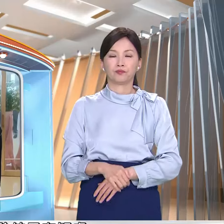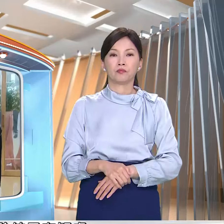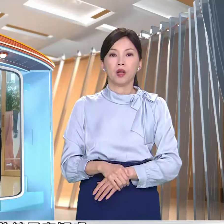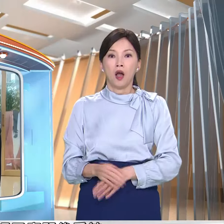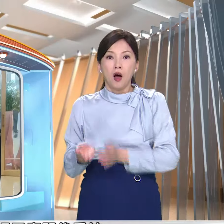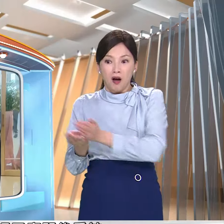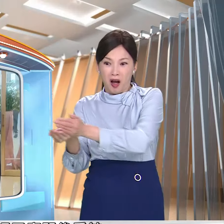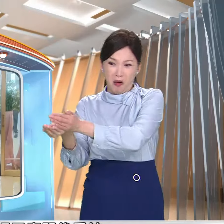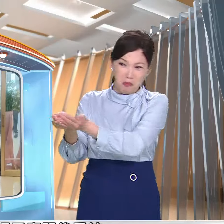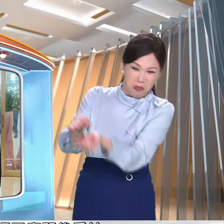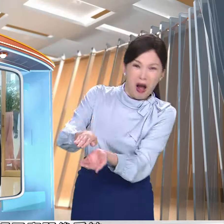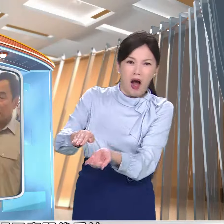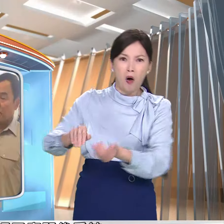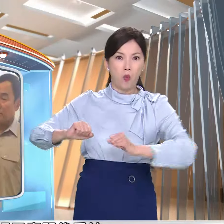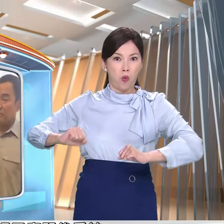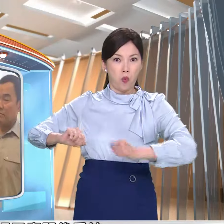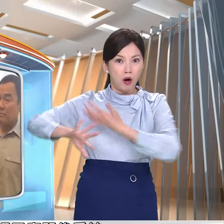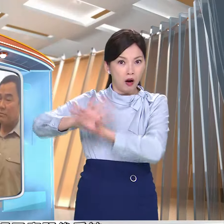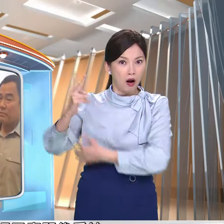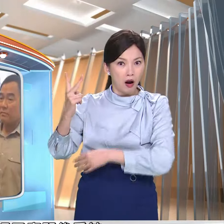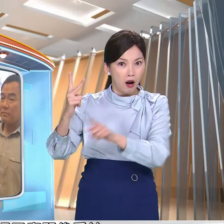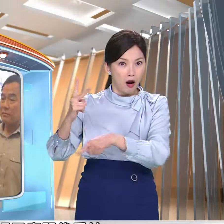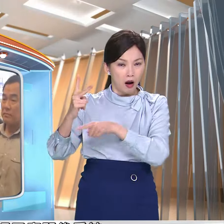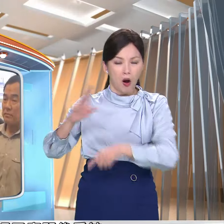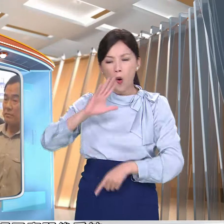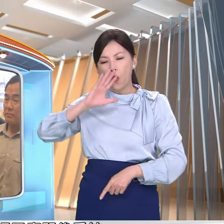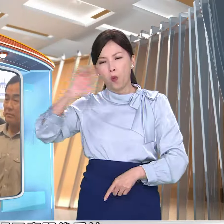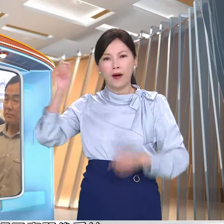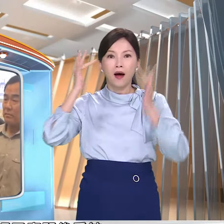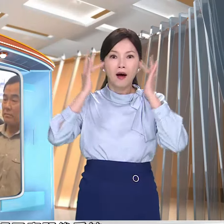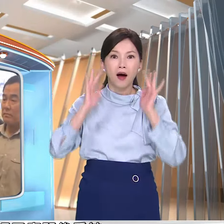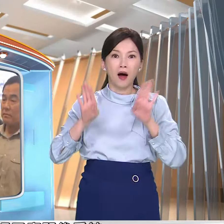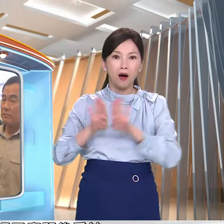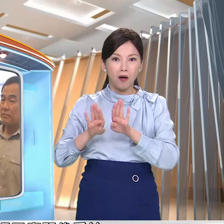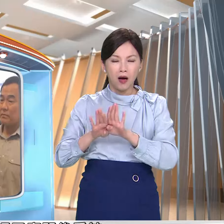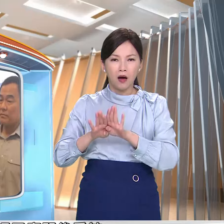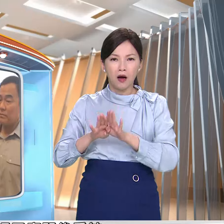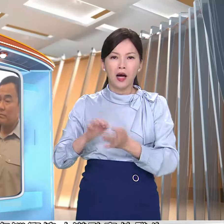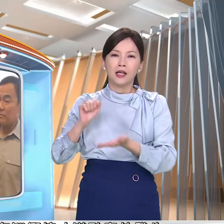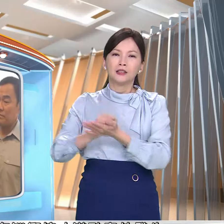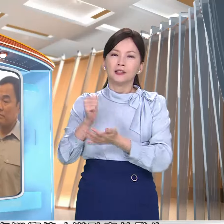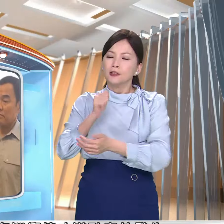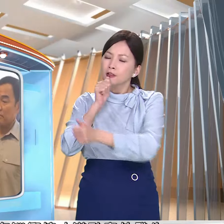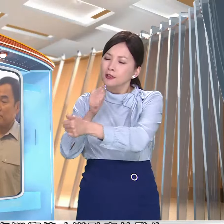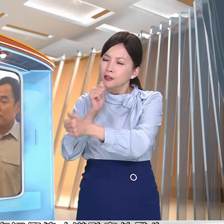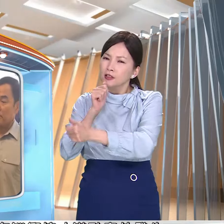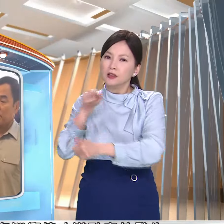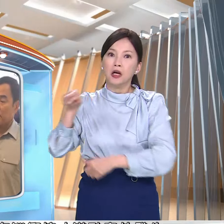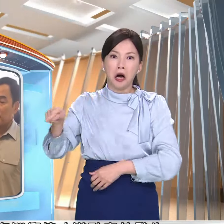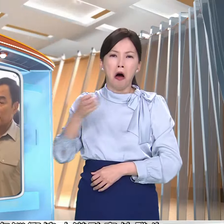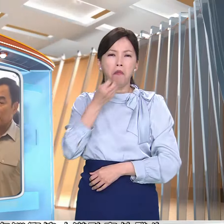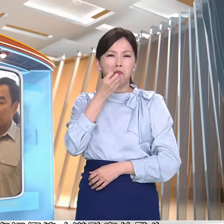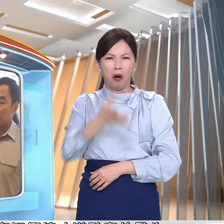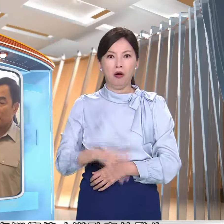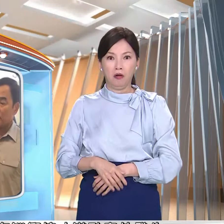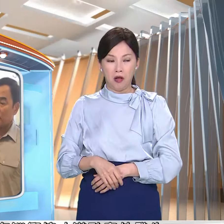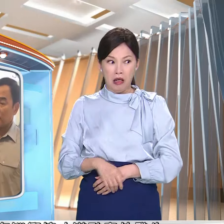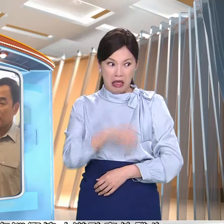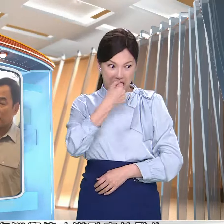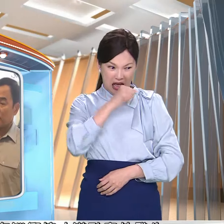生还的两名渔民返回厦门之后受访，更指称是被我方海巡冲撞才导